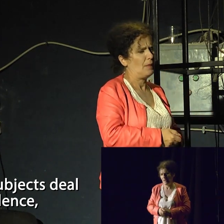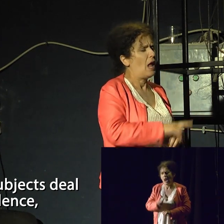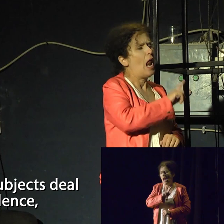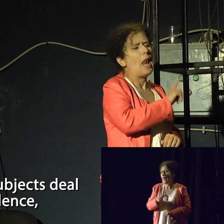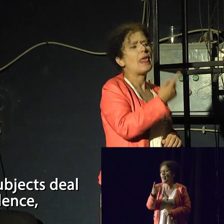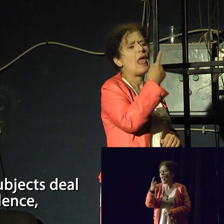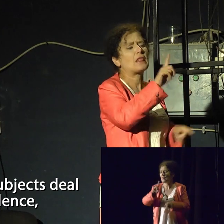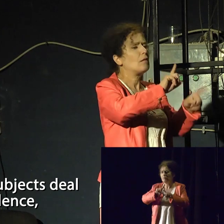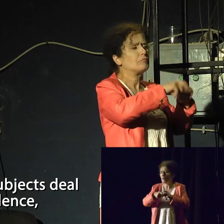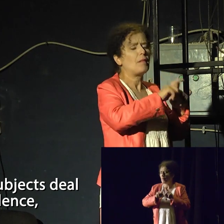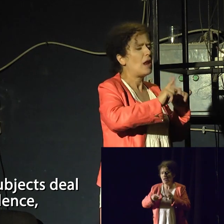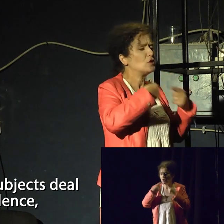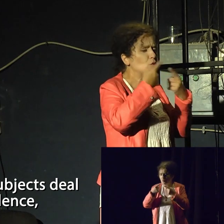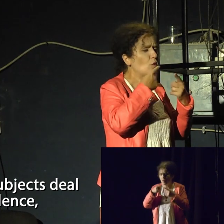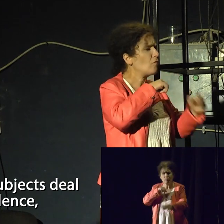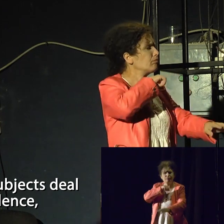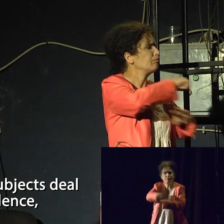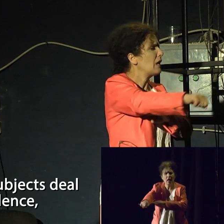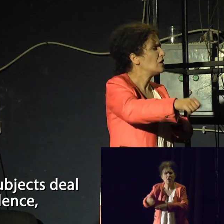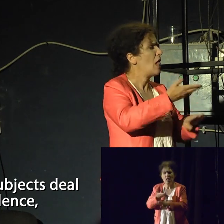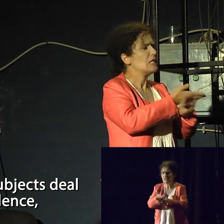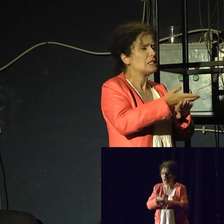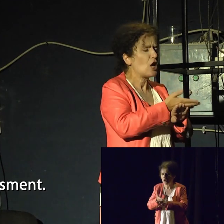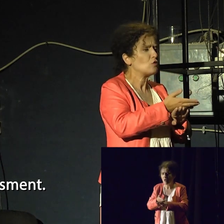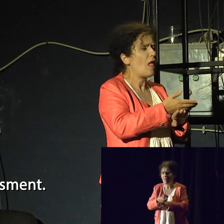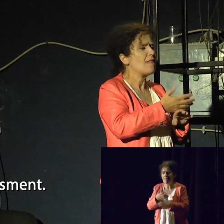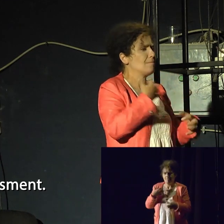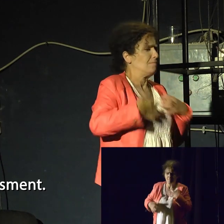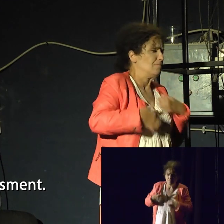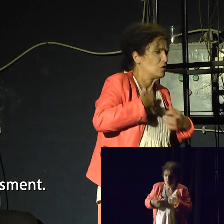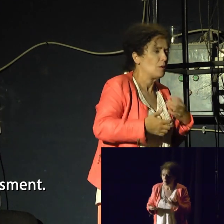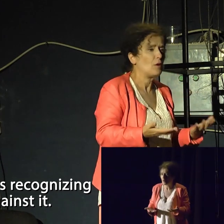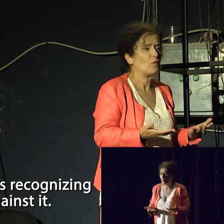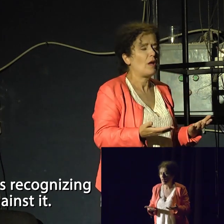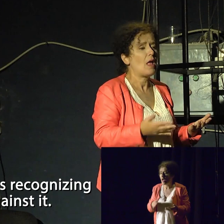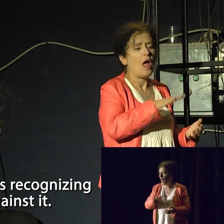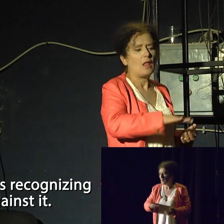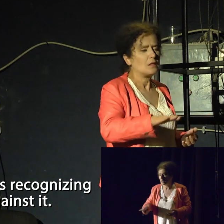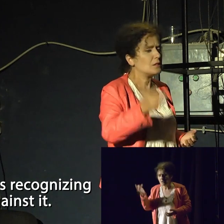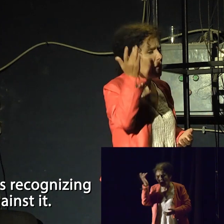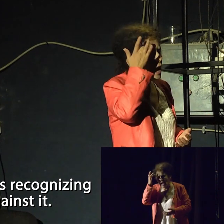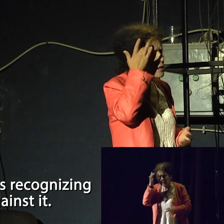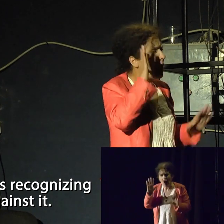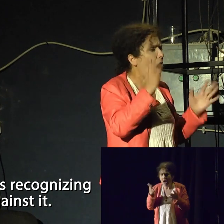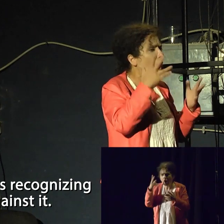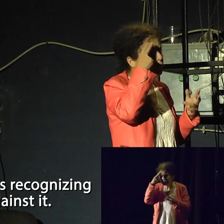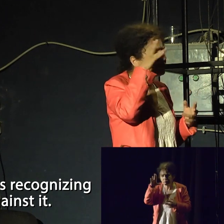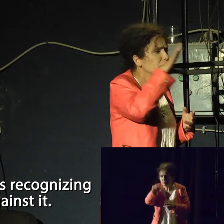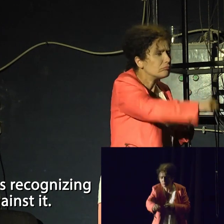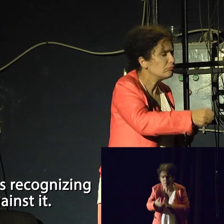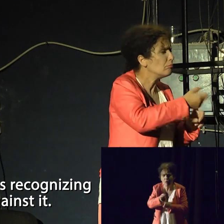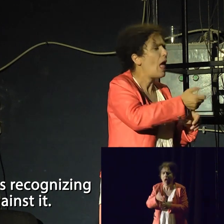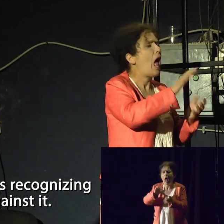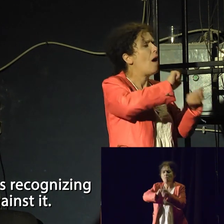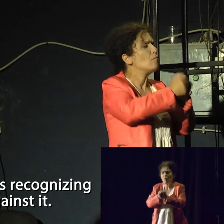еден предмет не се зборува за сексуално насилство, по ниту еден предмет не се зборува за сексуално вознемирување. Децата не знаат како да го препознаат, не знаат како да се